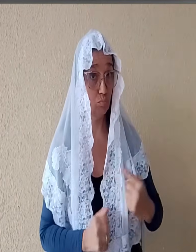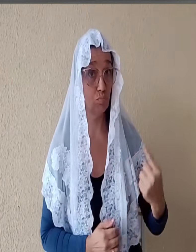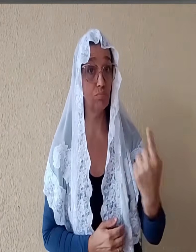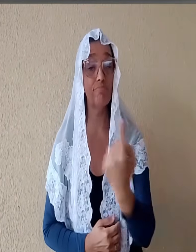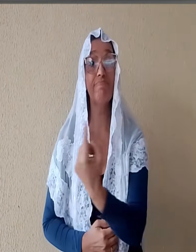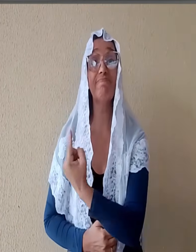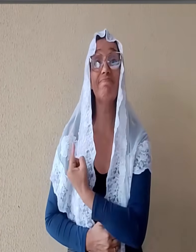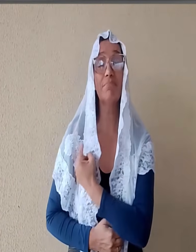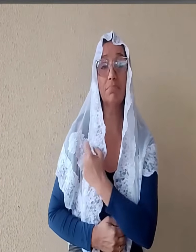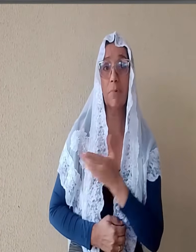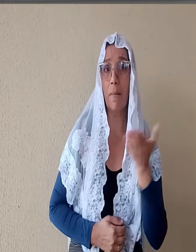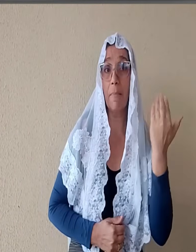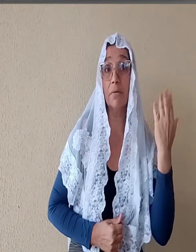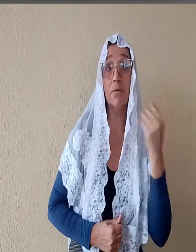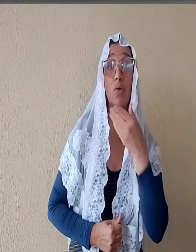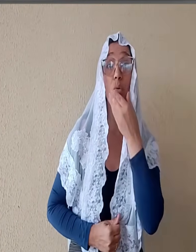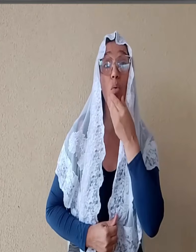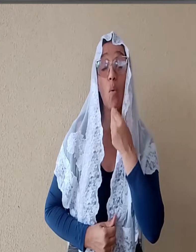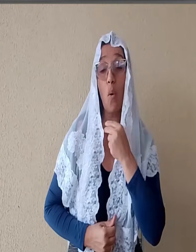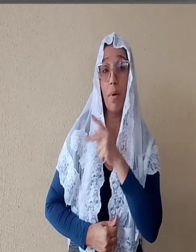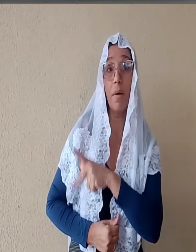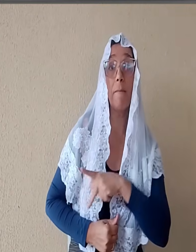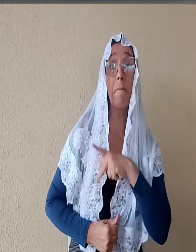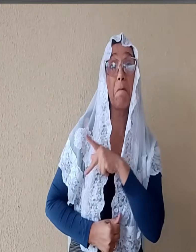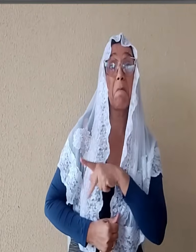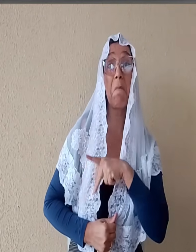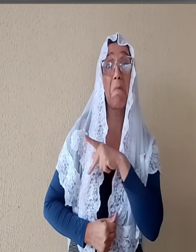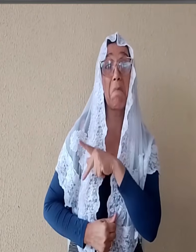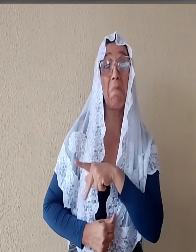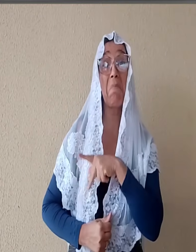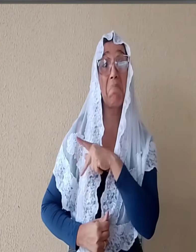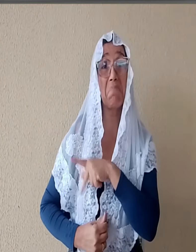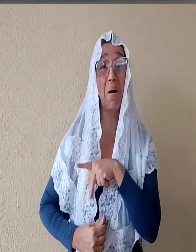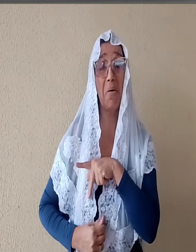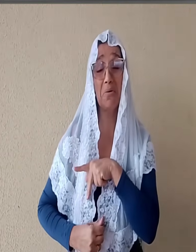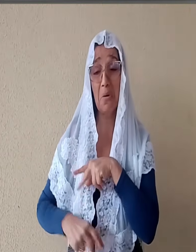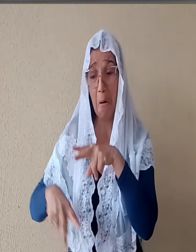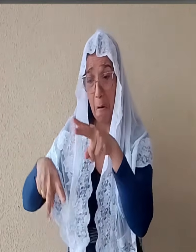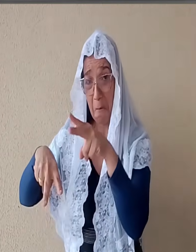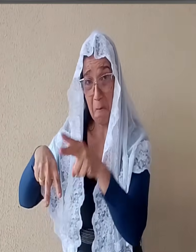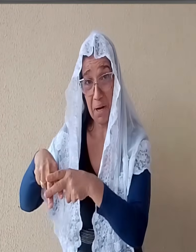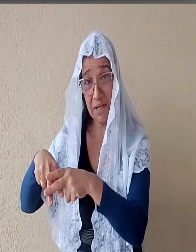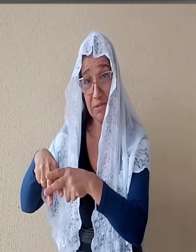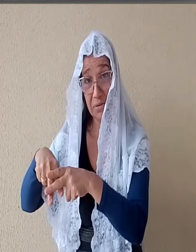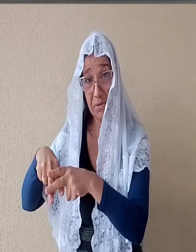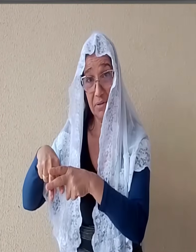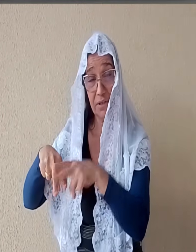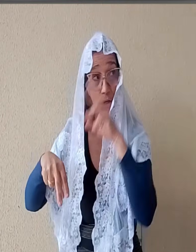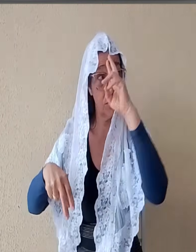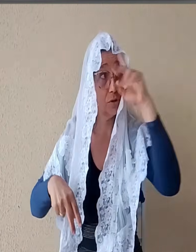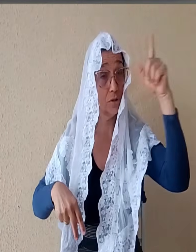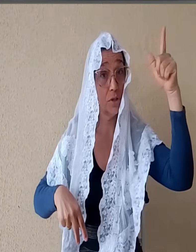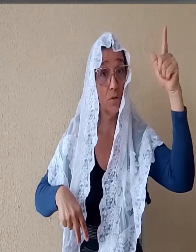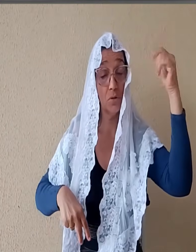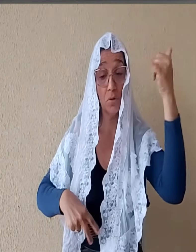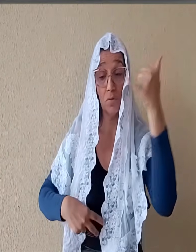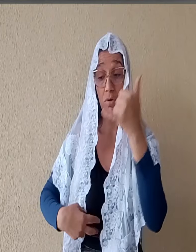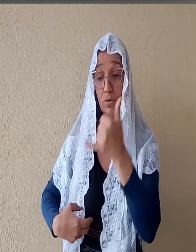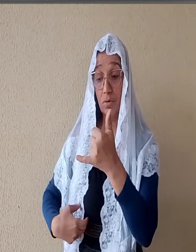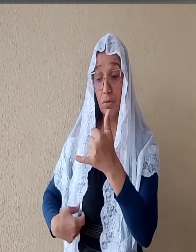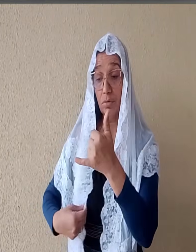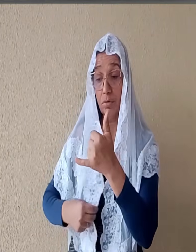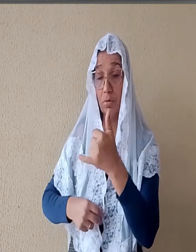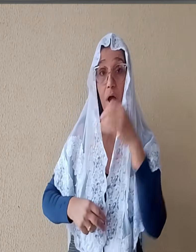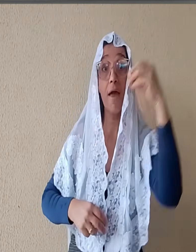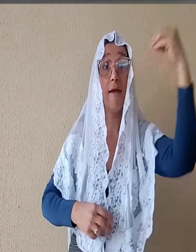prisão, ele olhou para o soldado. O Senhor já revelou para ele capacete, né? Eu não sei direito, capacete da justiça,